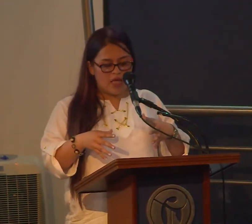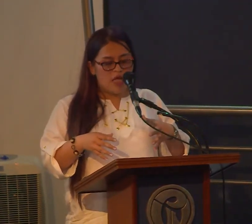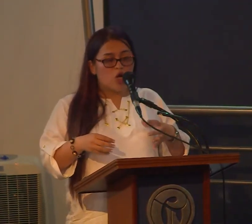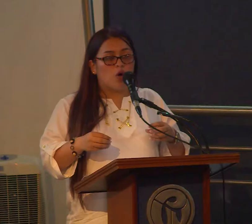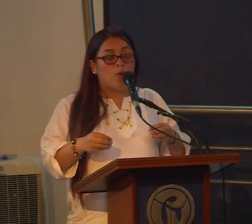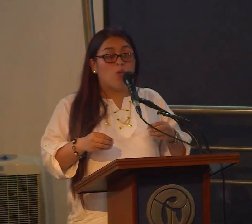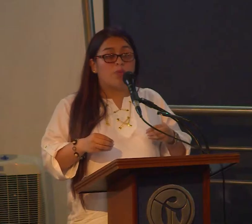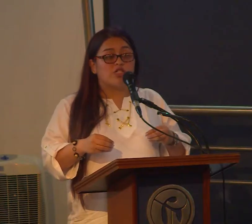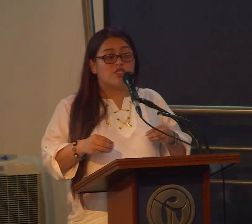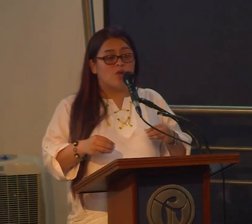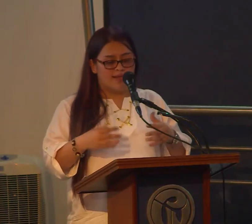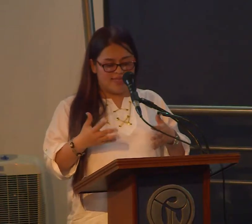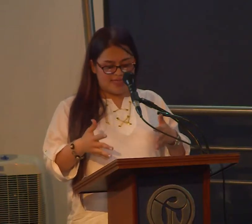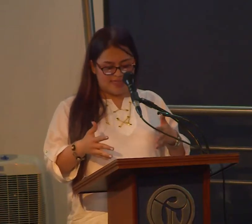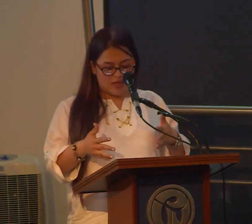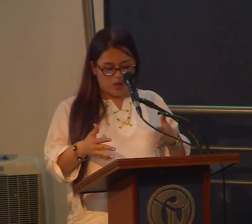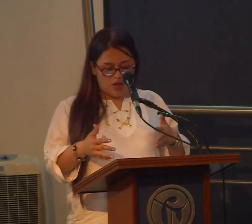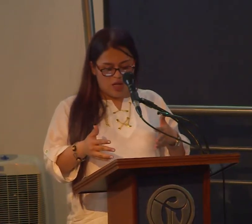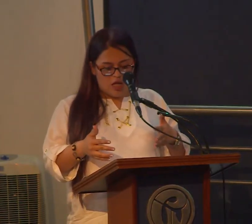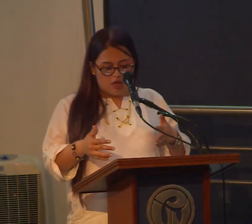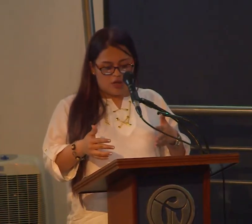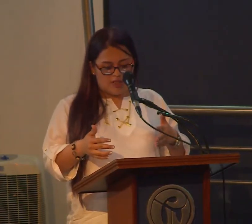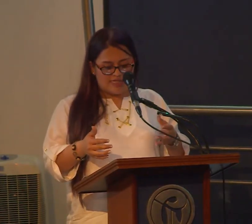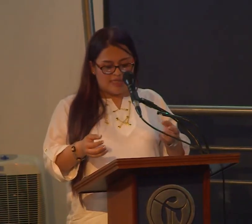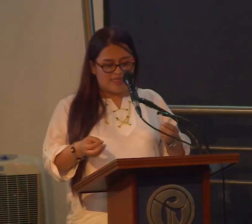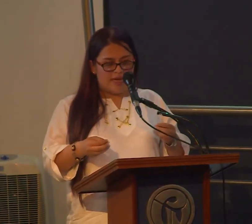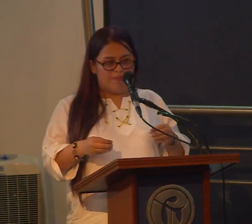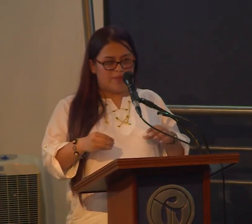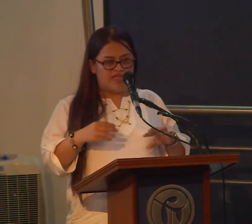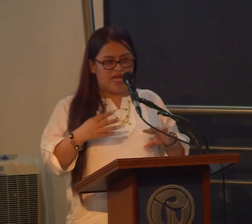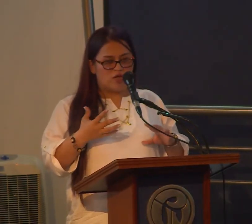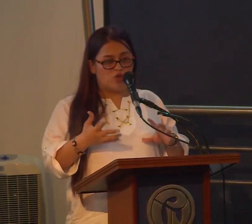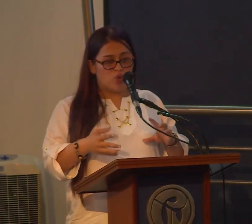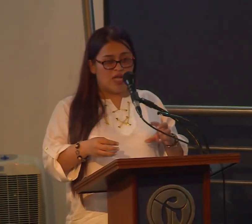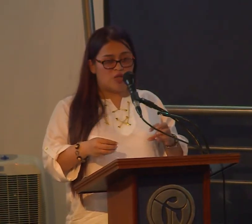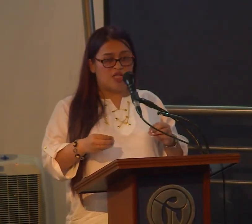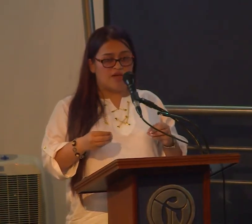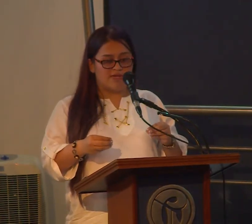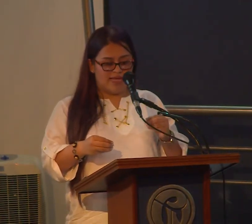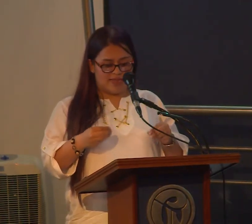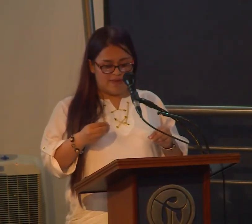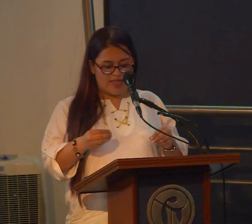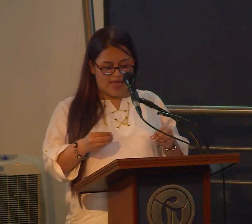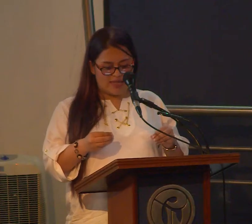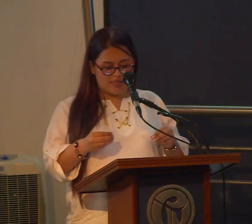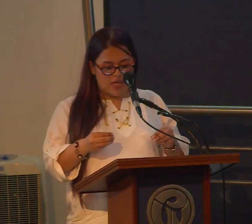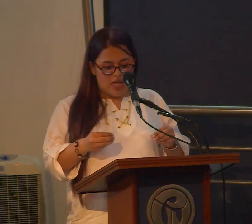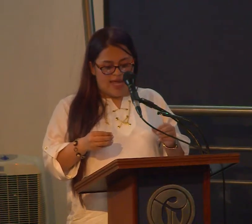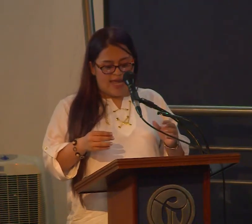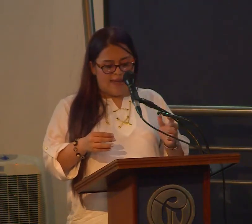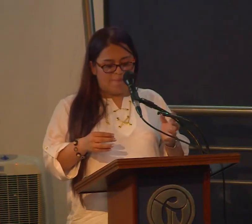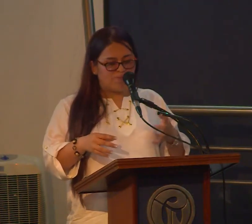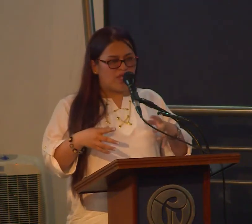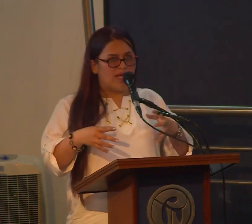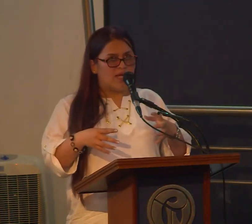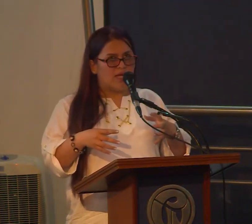manualidad como un proceso artístico donde se le permitía a los sujetos a través de actividades